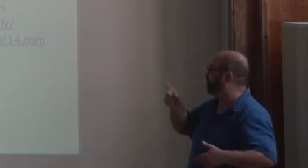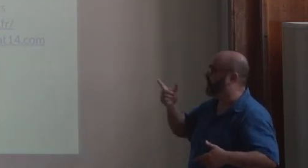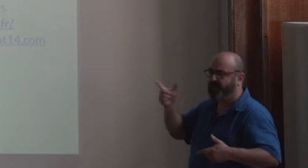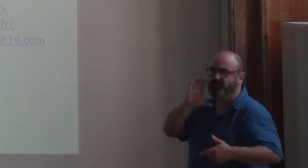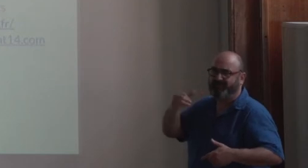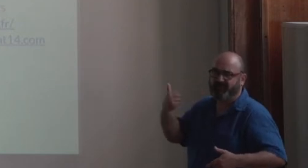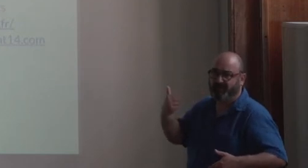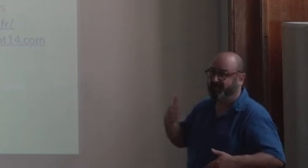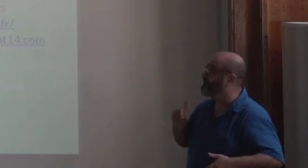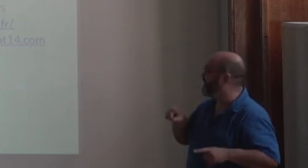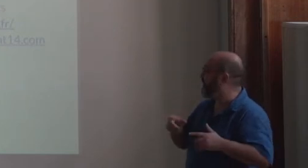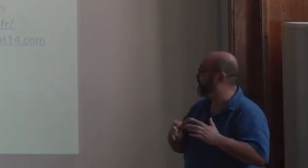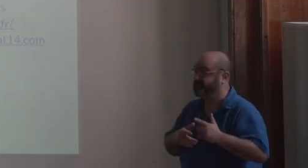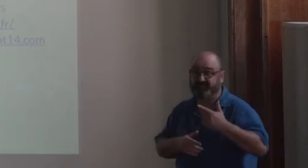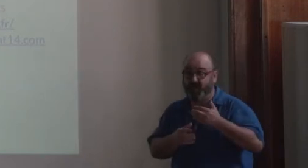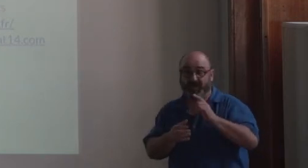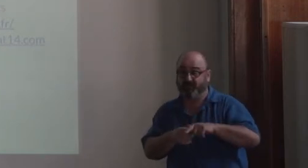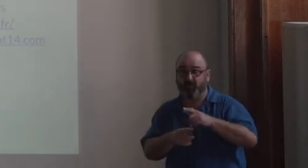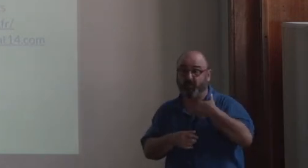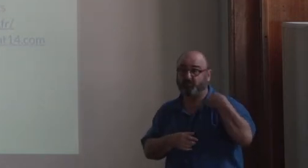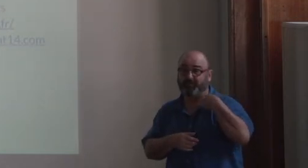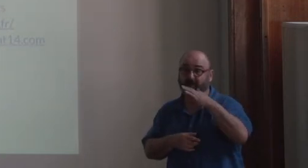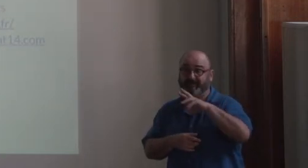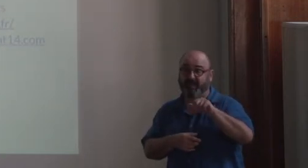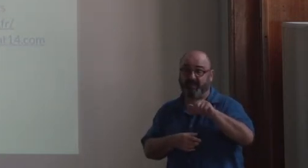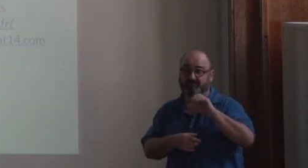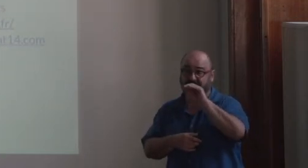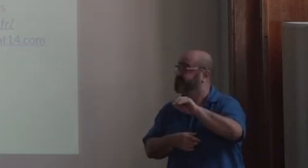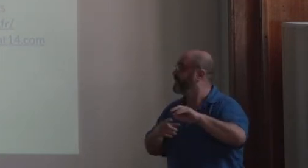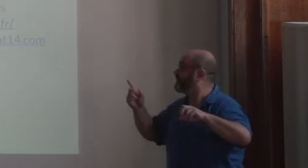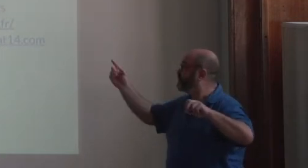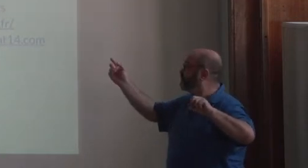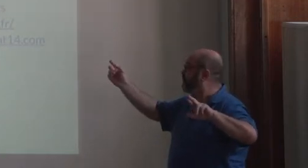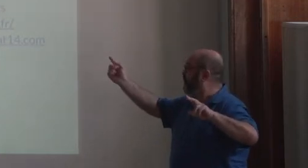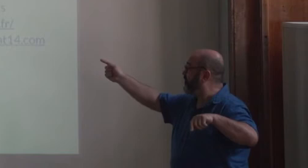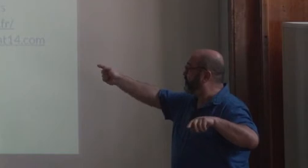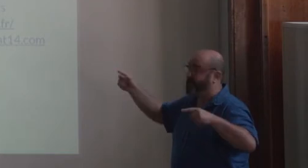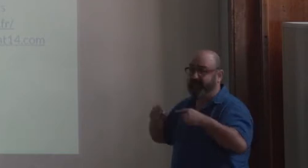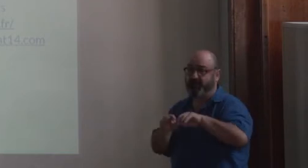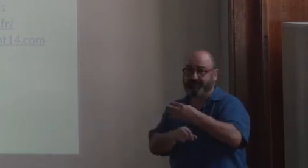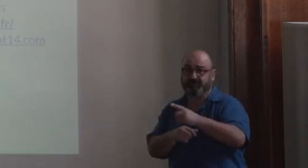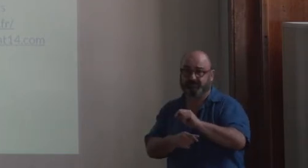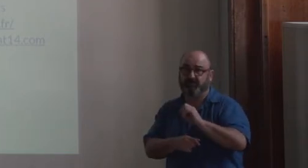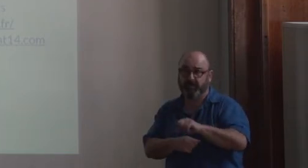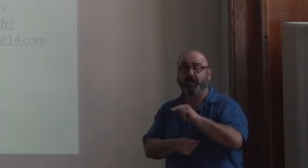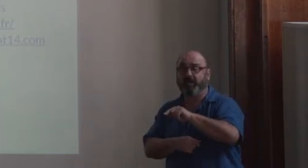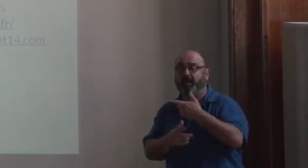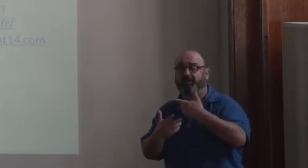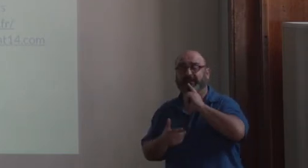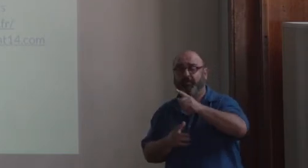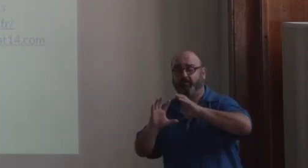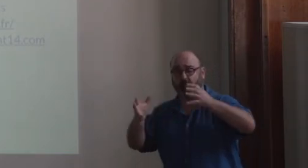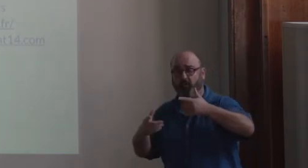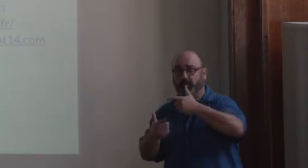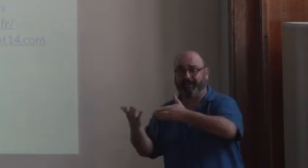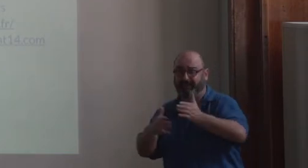les professionnels. Parfois, vous avez besoin d'avoir un numéro de TVA pour commander là. Mouser et Element 14. Si vous commandez assez, en général,